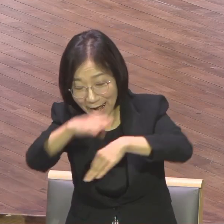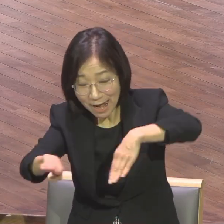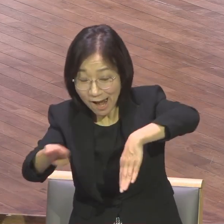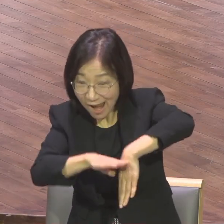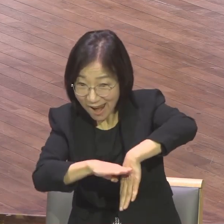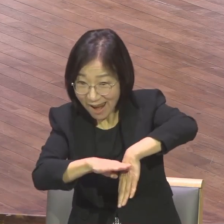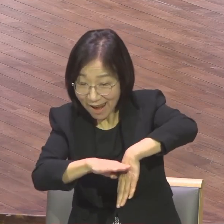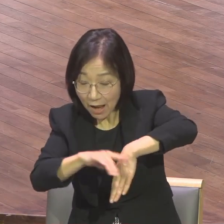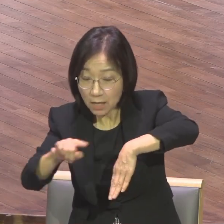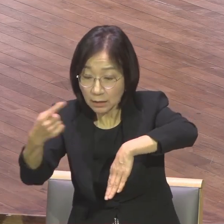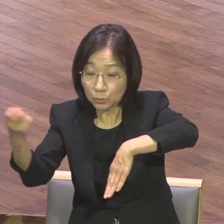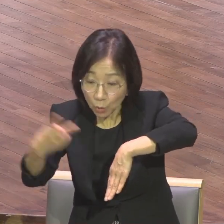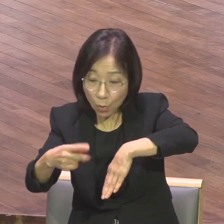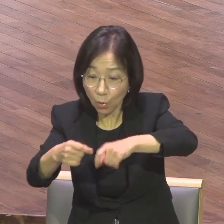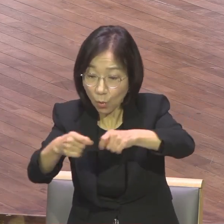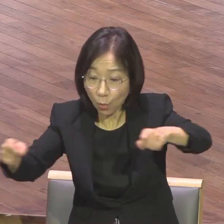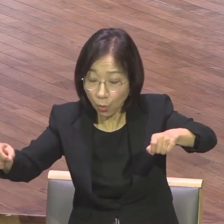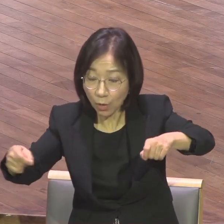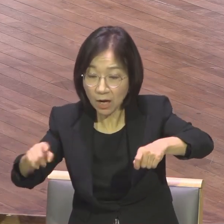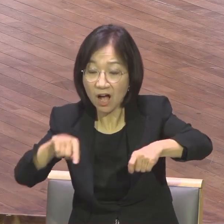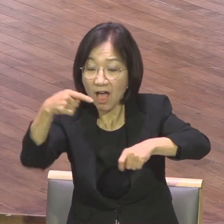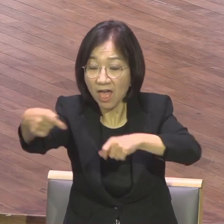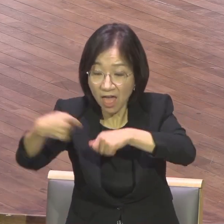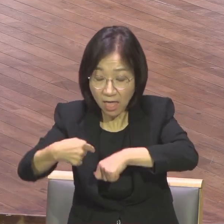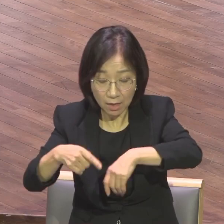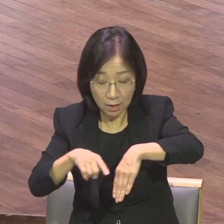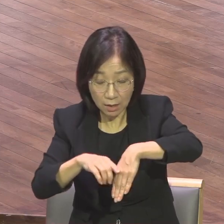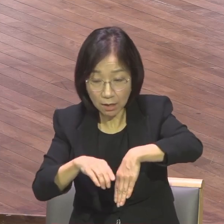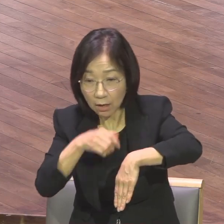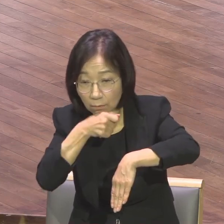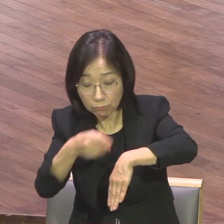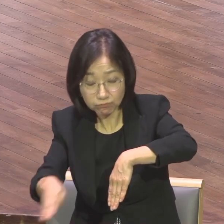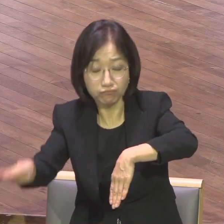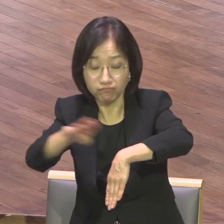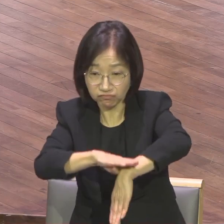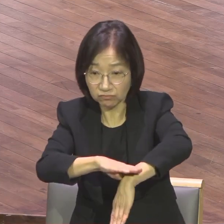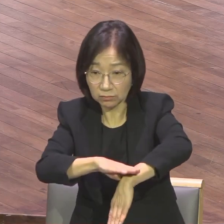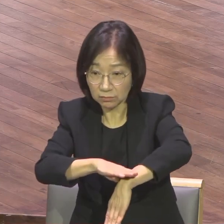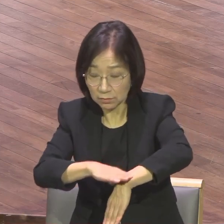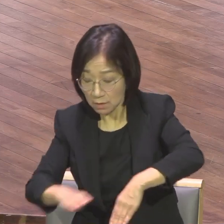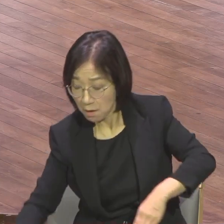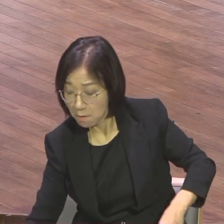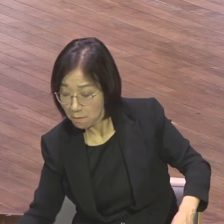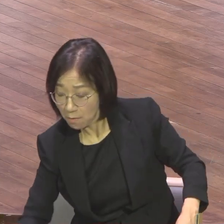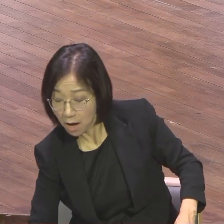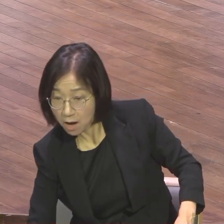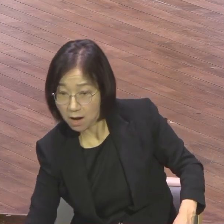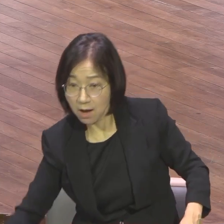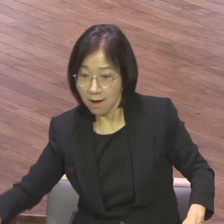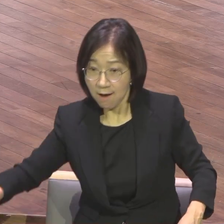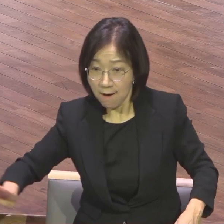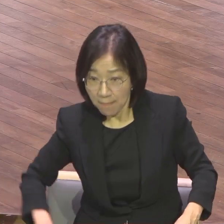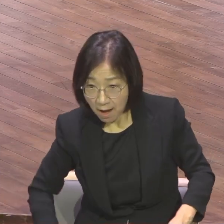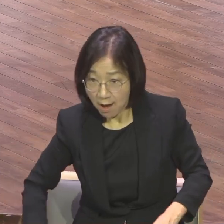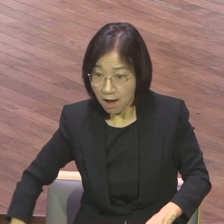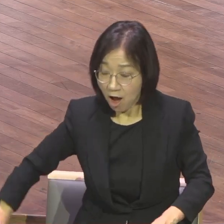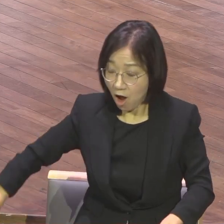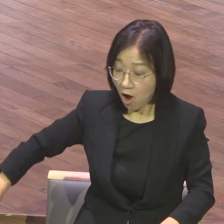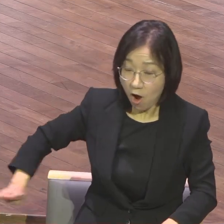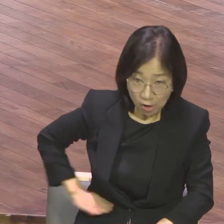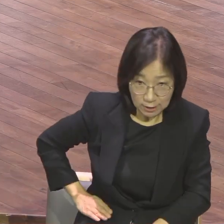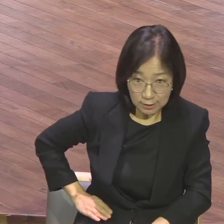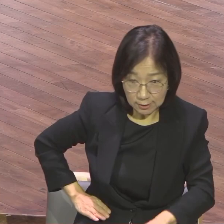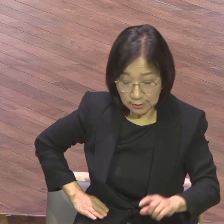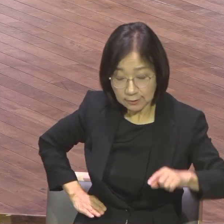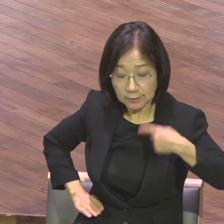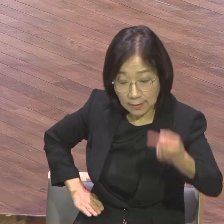청량하고 내게 물을 건너게 하시니 물이 무릎에 오르고 다시 천적을 청량하고 내게 물을 건너게 하시니 물이 허리에 오르고